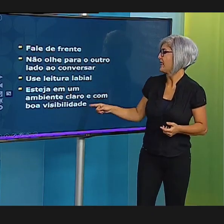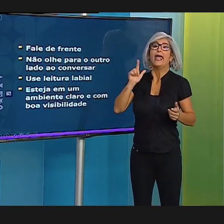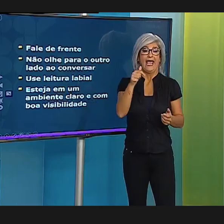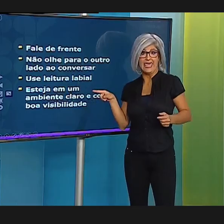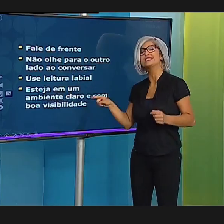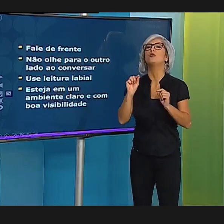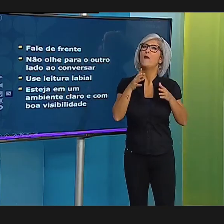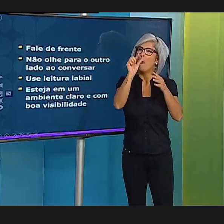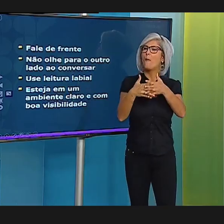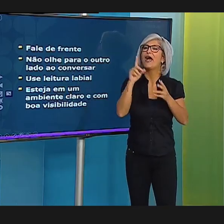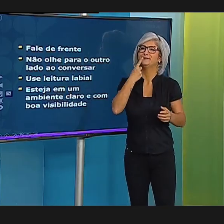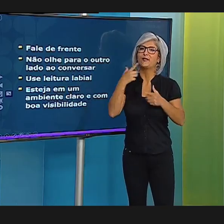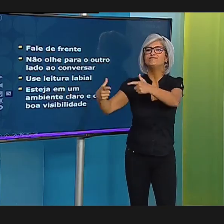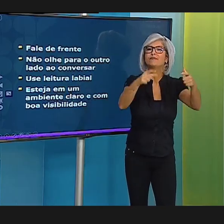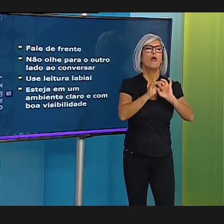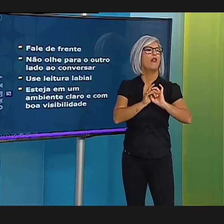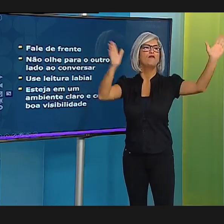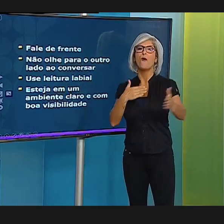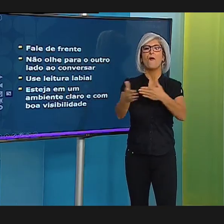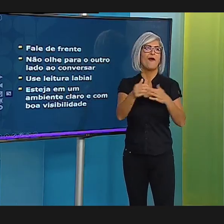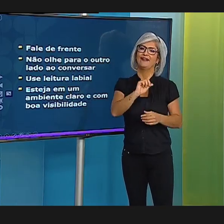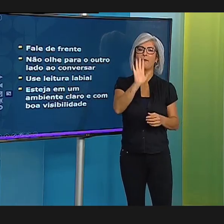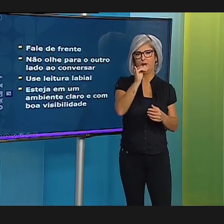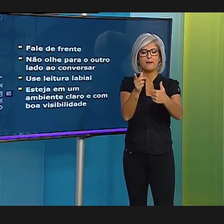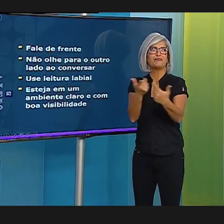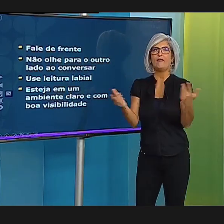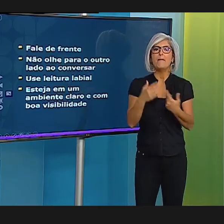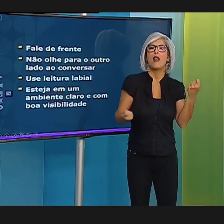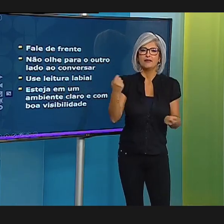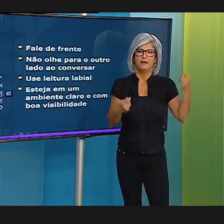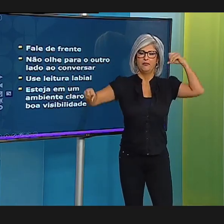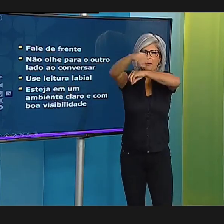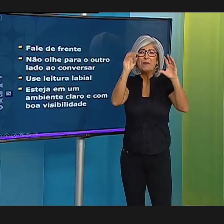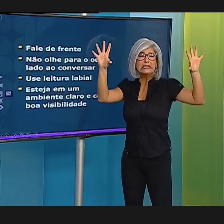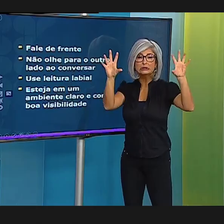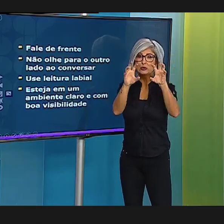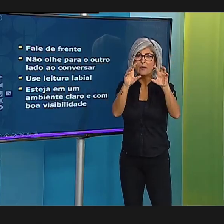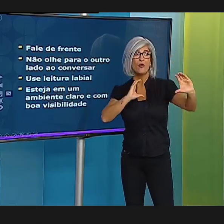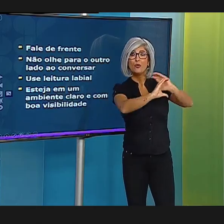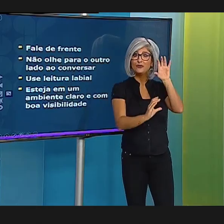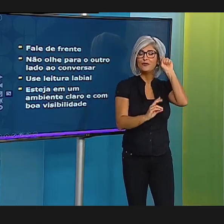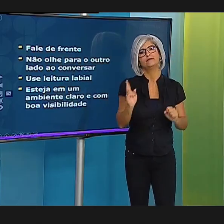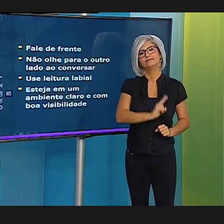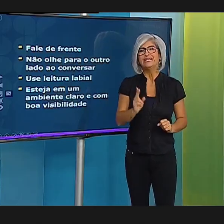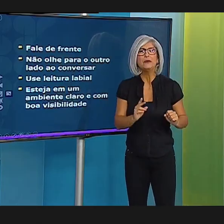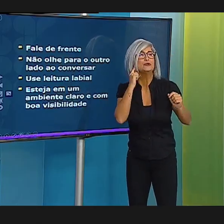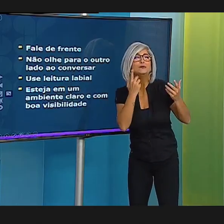mais sobre o assunto. O quarto item aqui elencado é um pouco confuso. Por quê? O que traz uma confusão na comunicação? Os ambientes. Por exemplo, numa balada, aquelas luzes, o ambiente escurecido, a